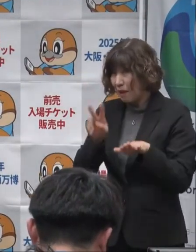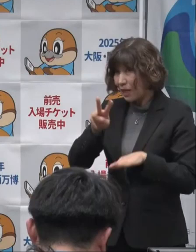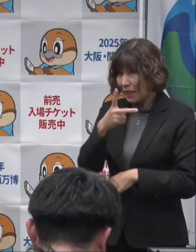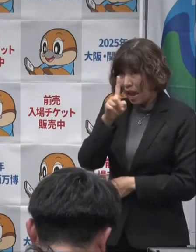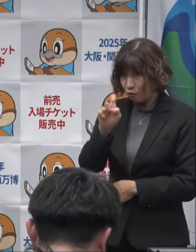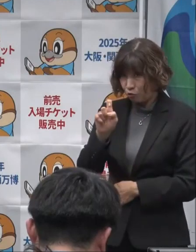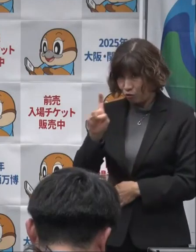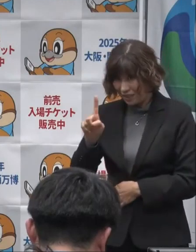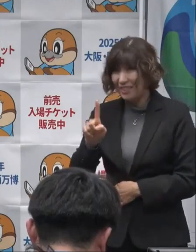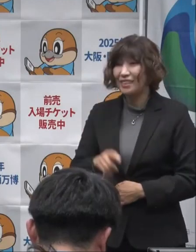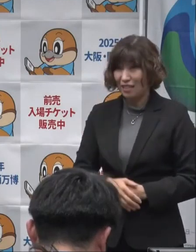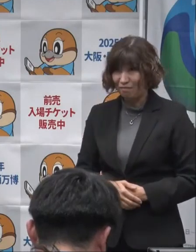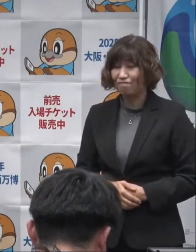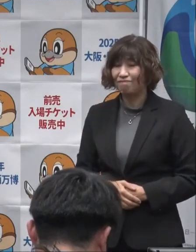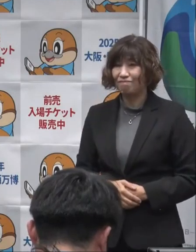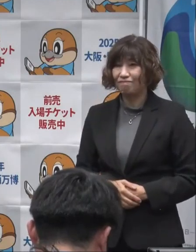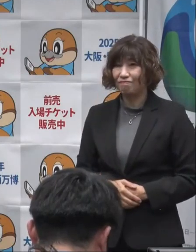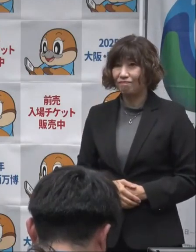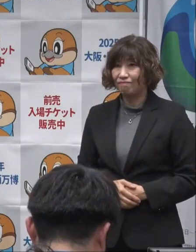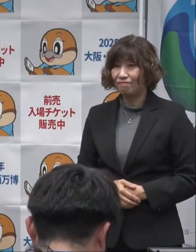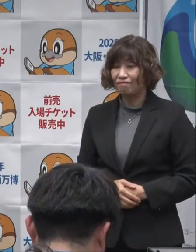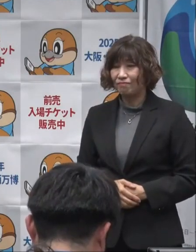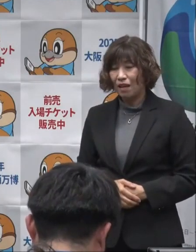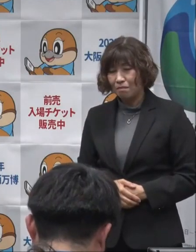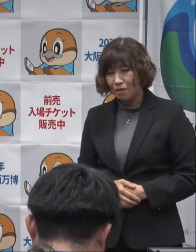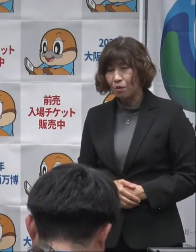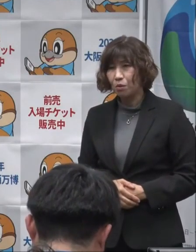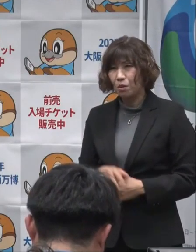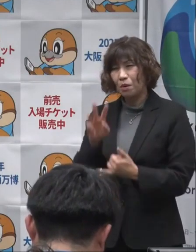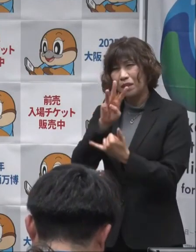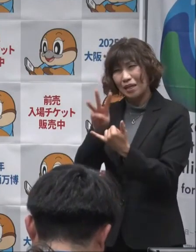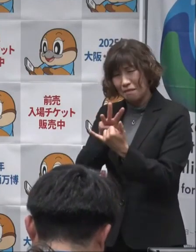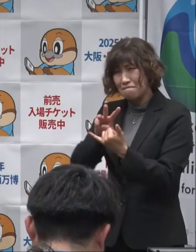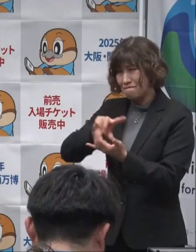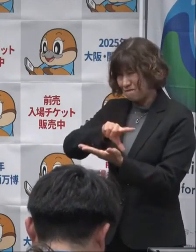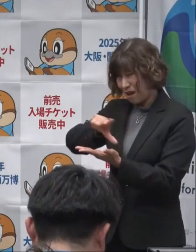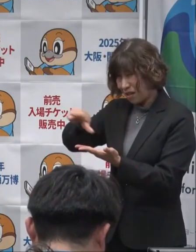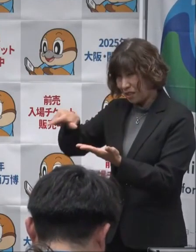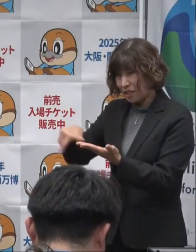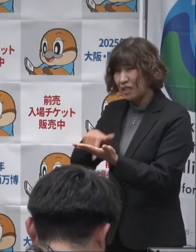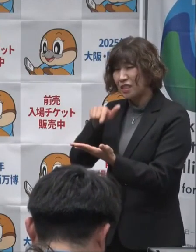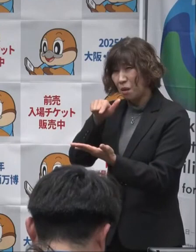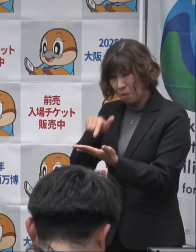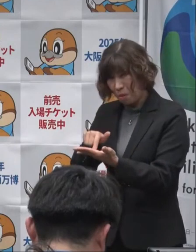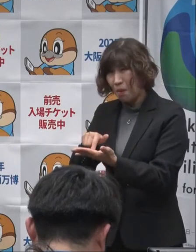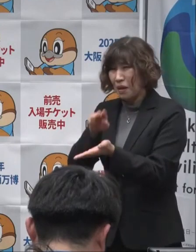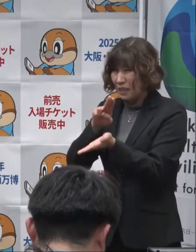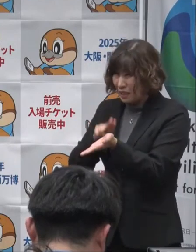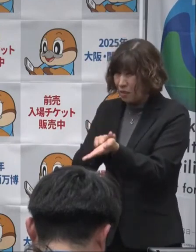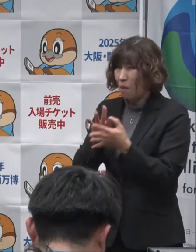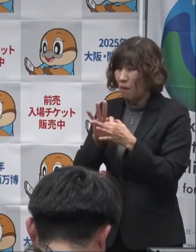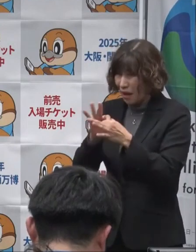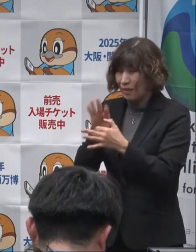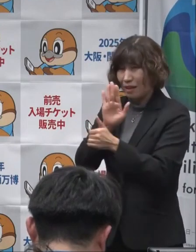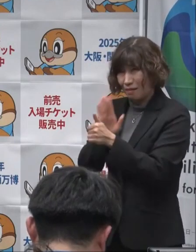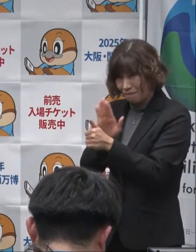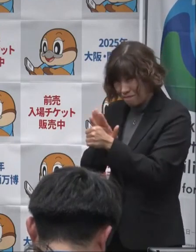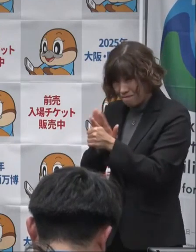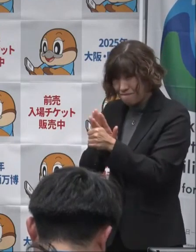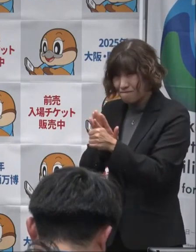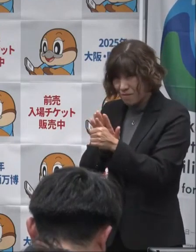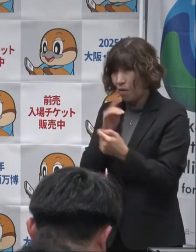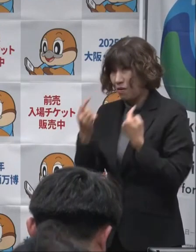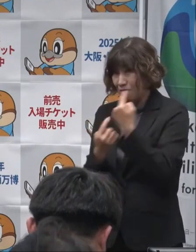活動中です。そしてやはりこの被災地のですね医療の人材の支援、そし